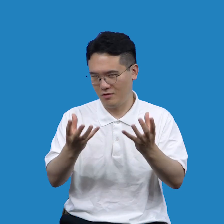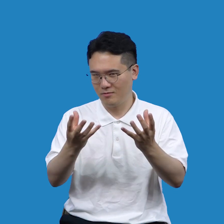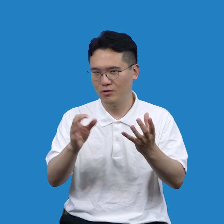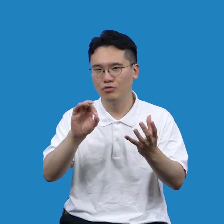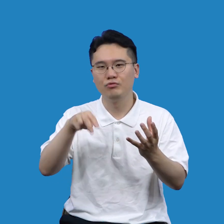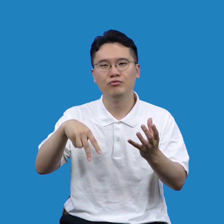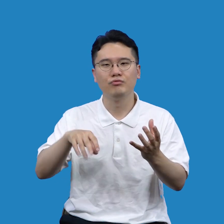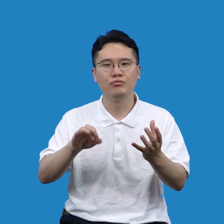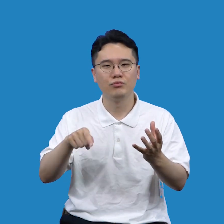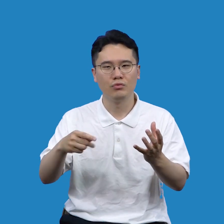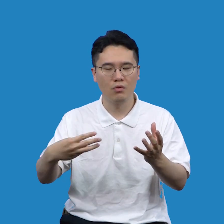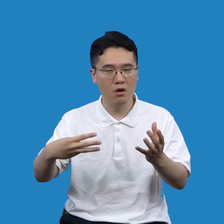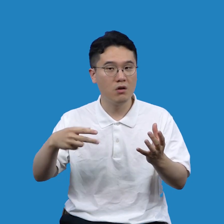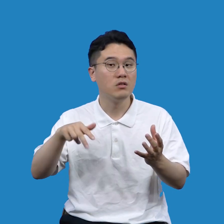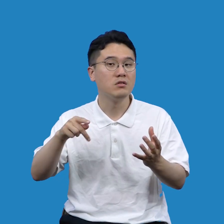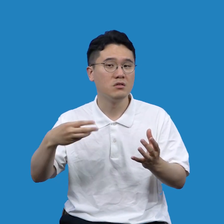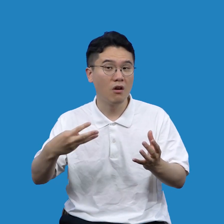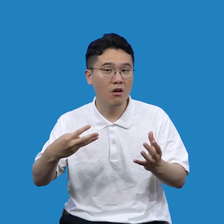6월절이 되면